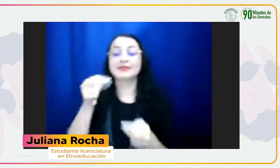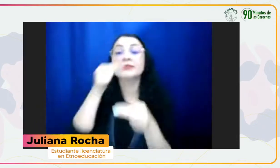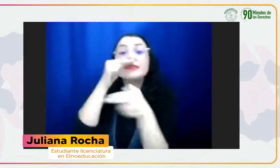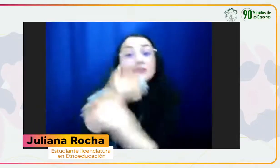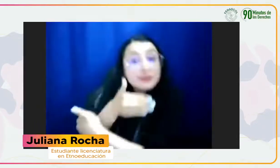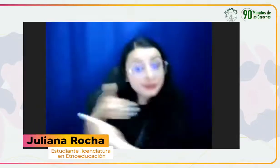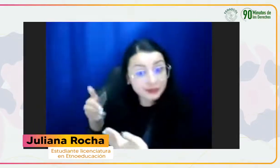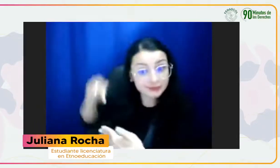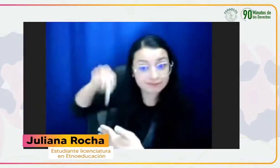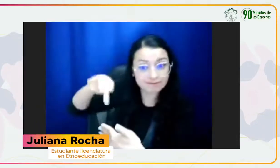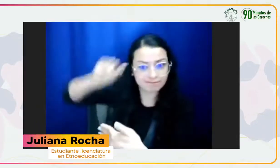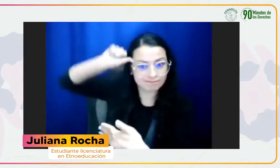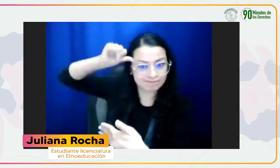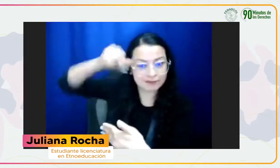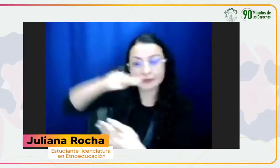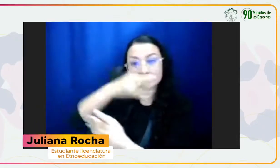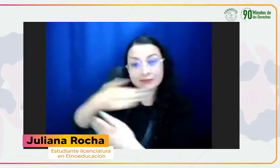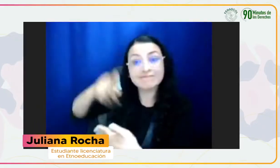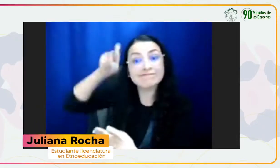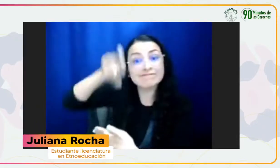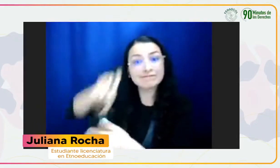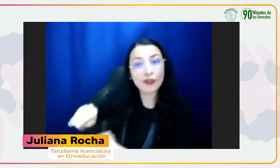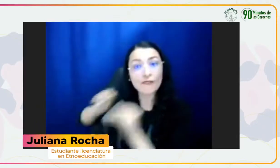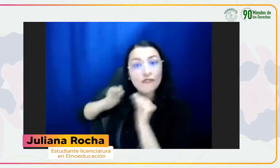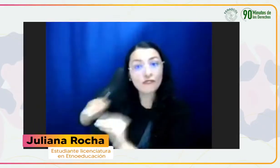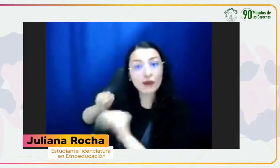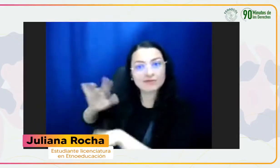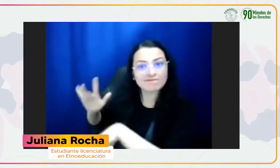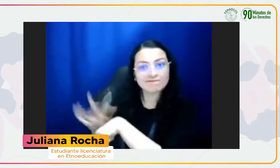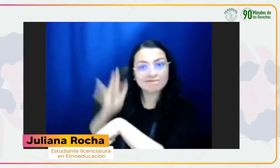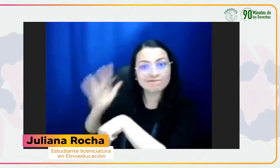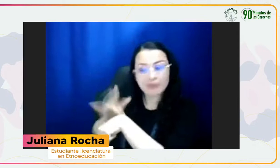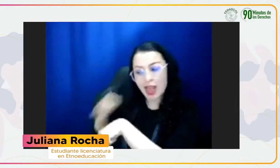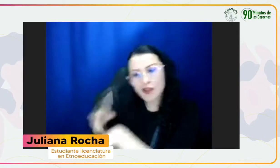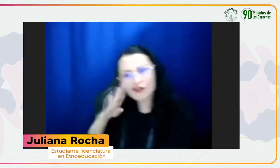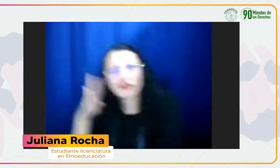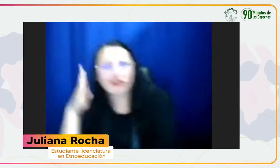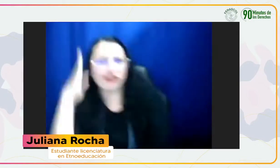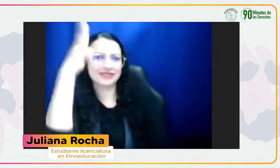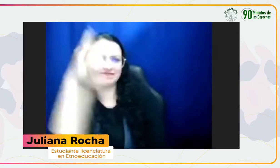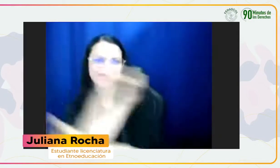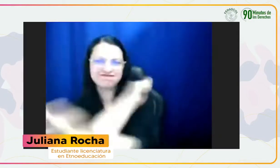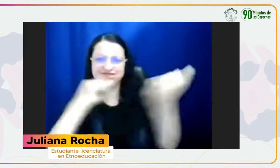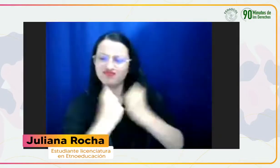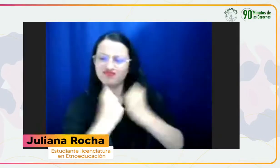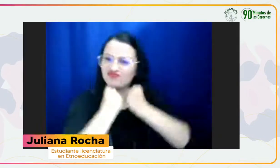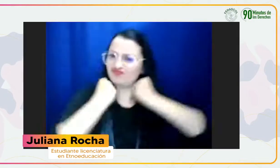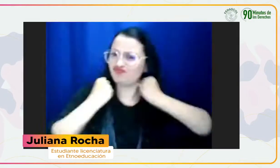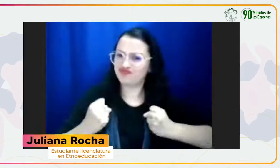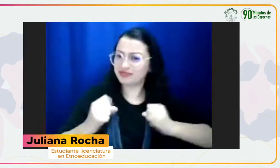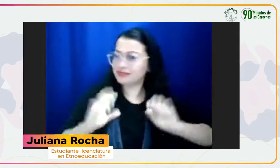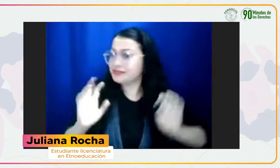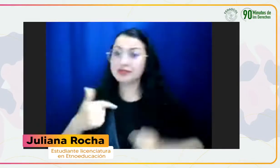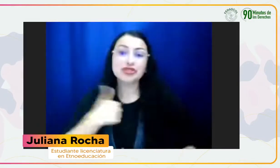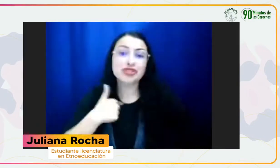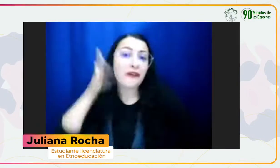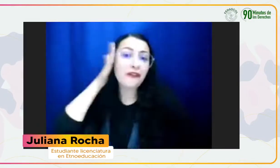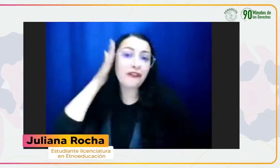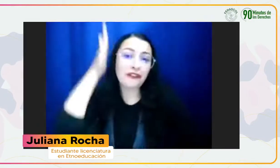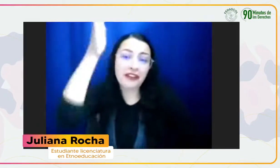allí. O sea, los líderes están allí también, los niños necesitan formación pensando en un futuro para